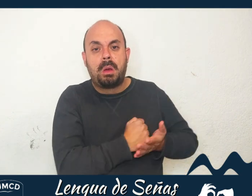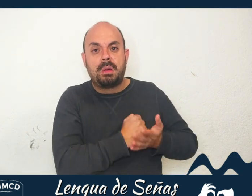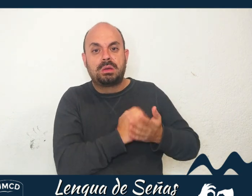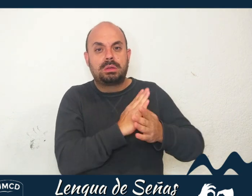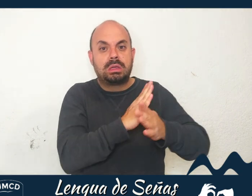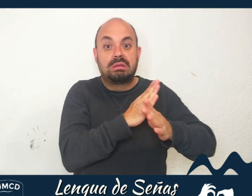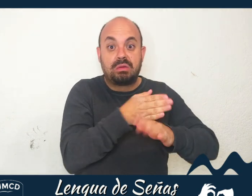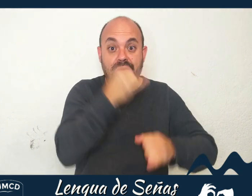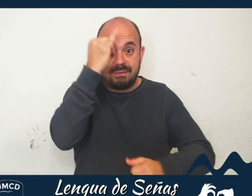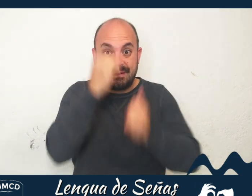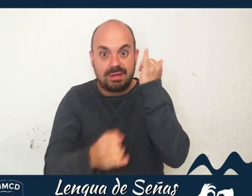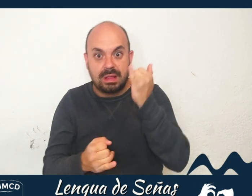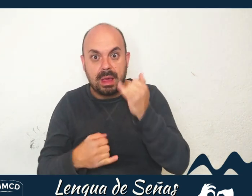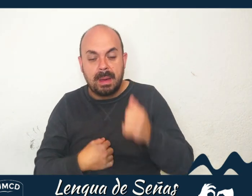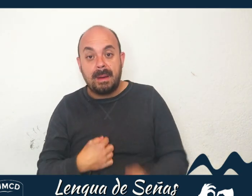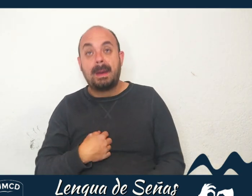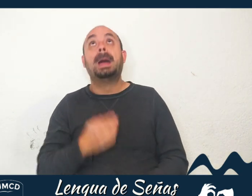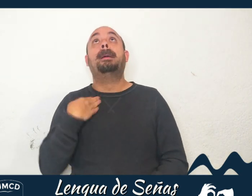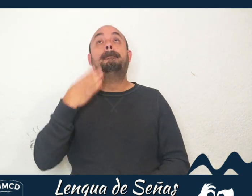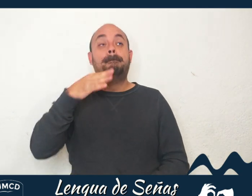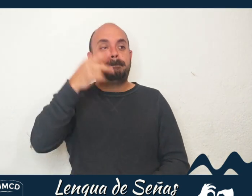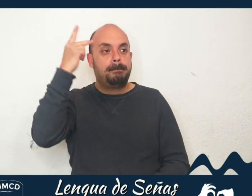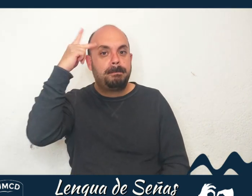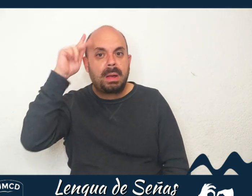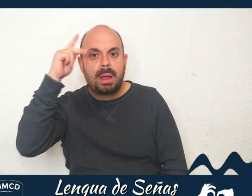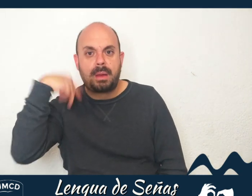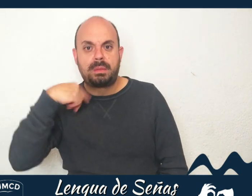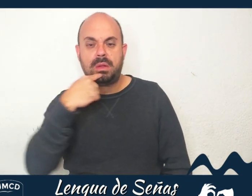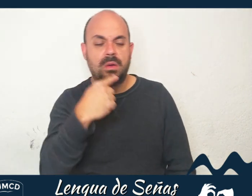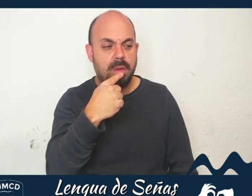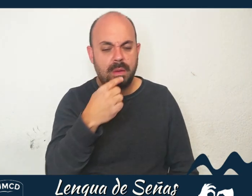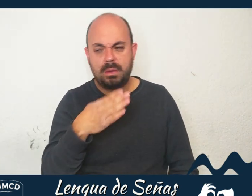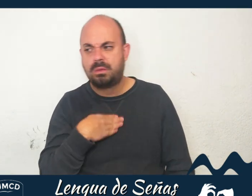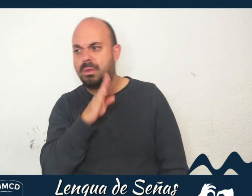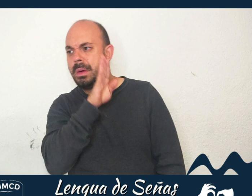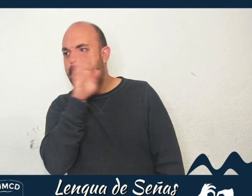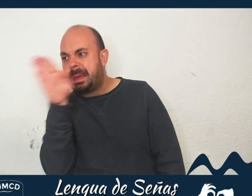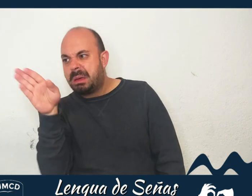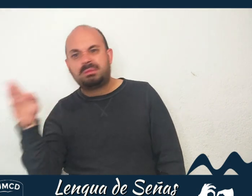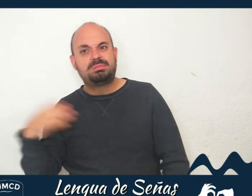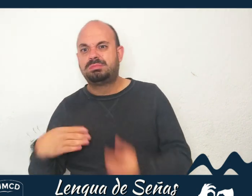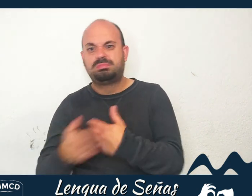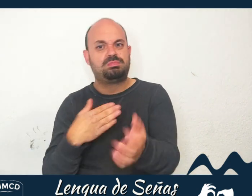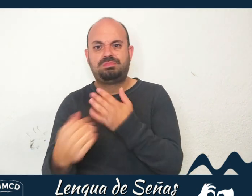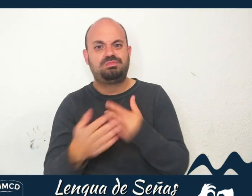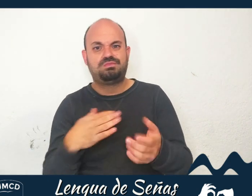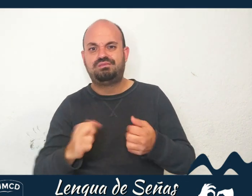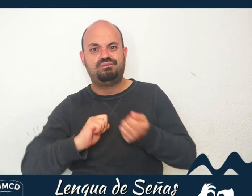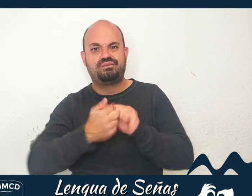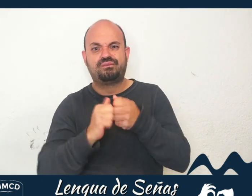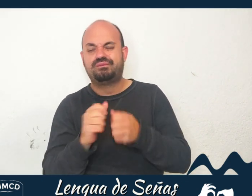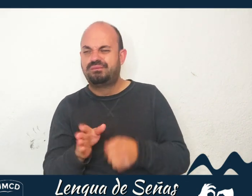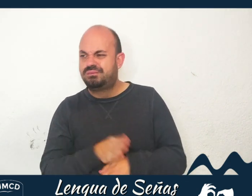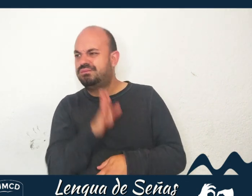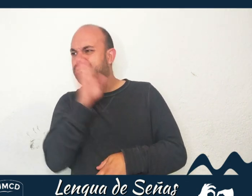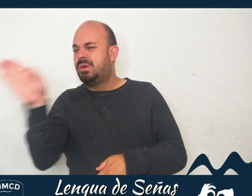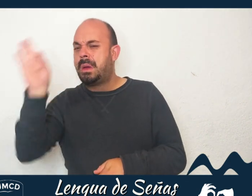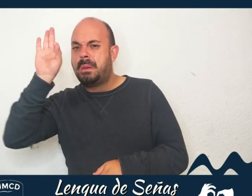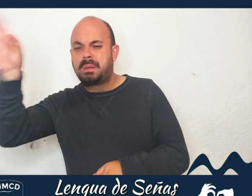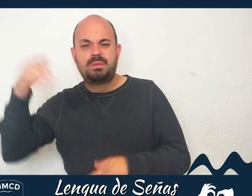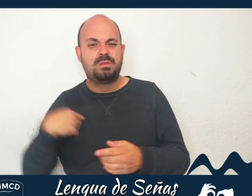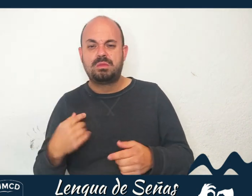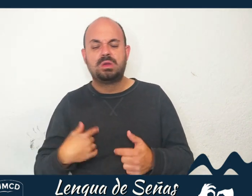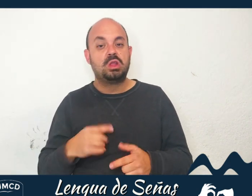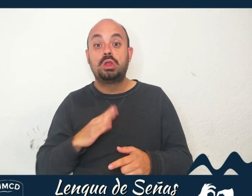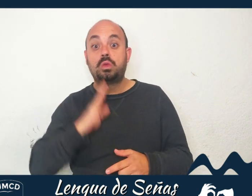vemos de que Dios, cuando ve a una persona fiel, Él le abre puertas que nadie puede cerrar. Y ahí